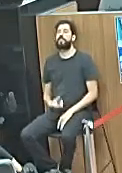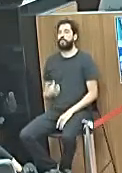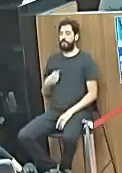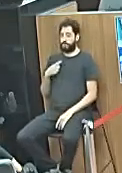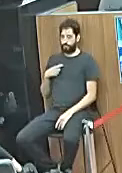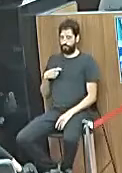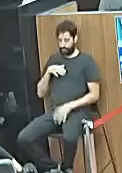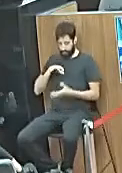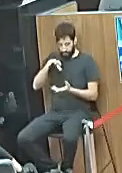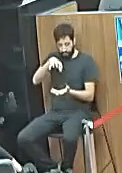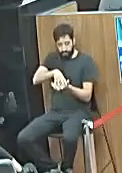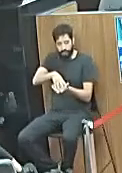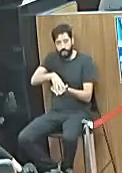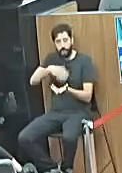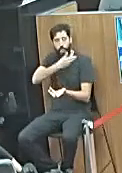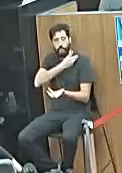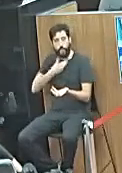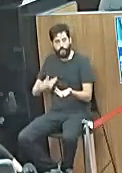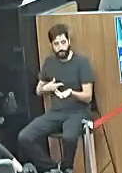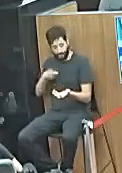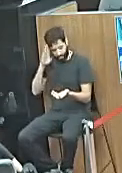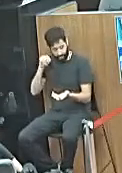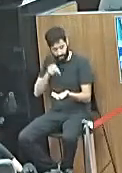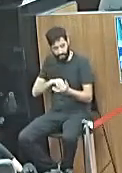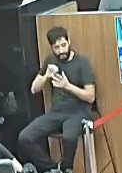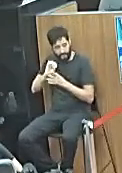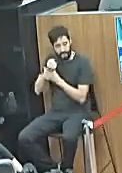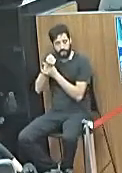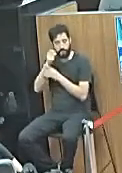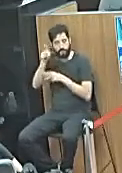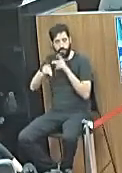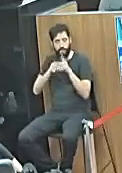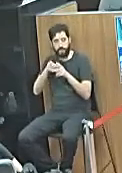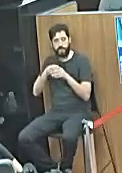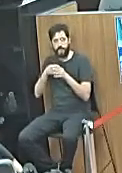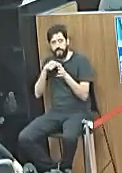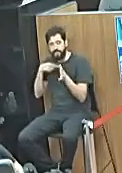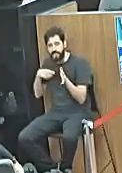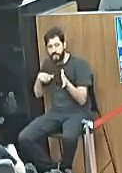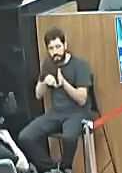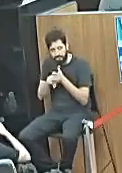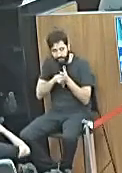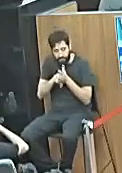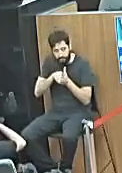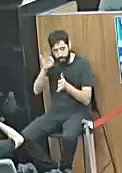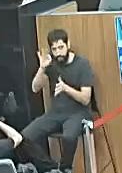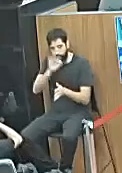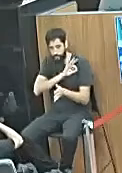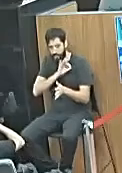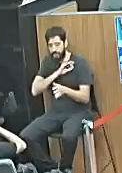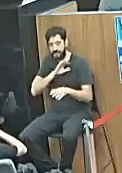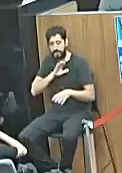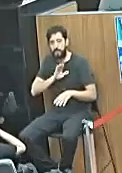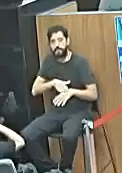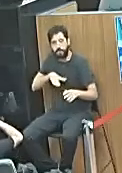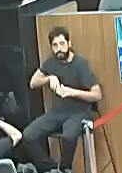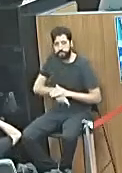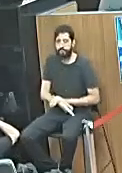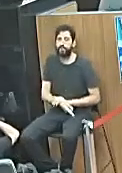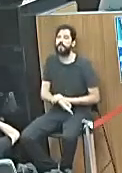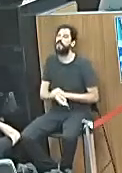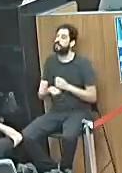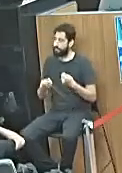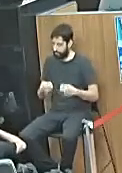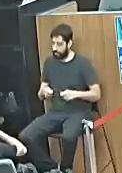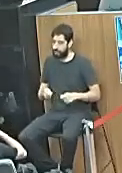do governo na segurança pública e buscando ea busca de uma investigação policial cada vez mais eficiente é mister que se